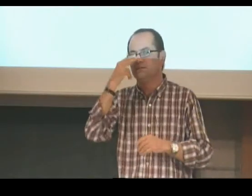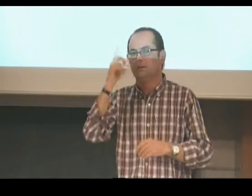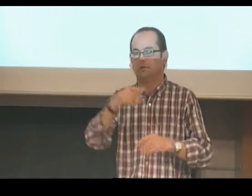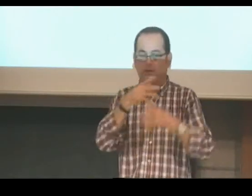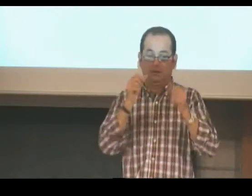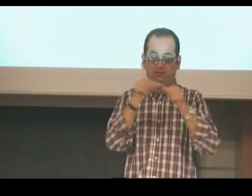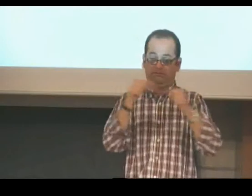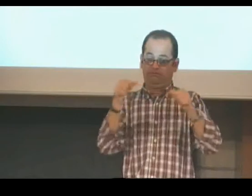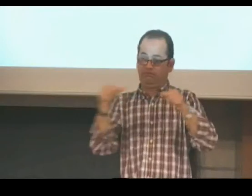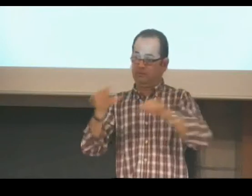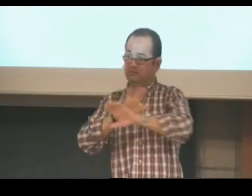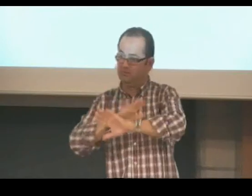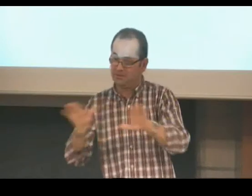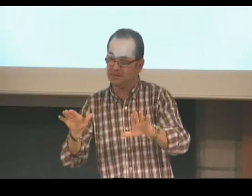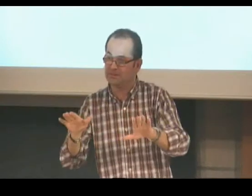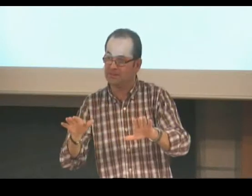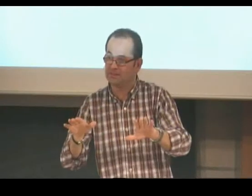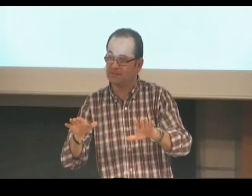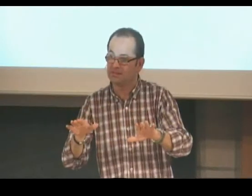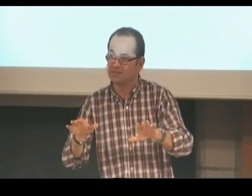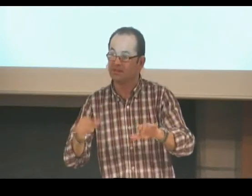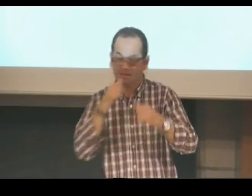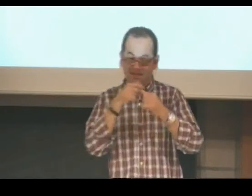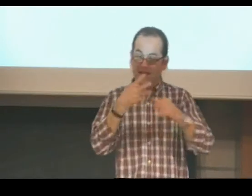serà més pràctic per utilitzar.